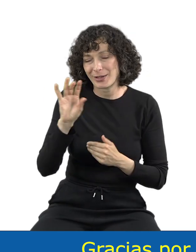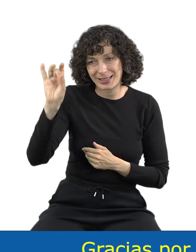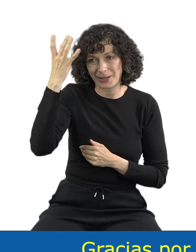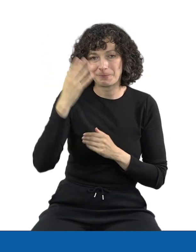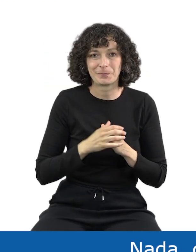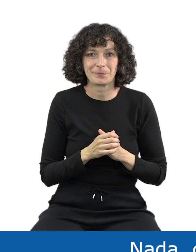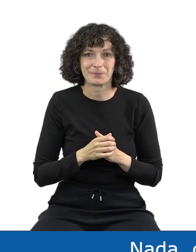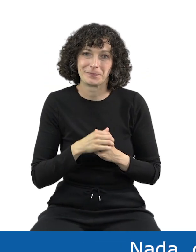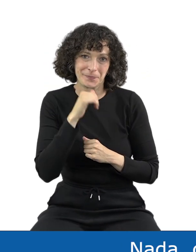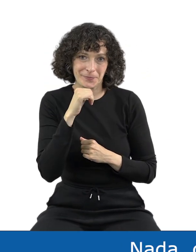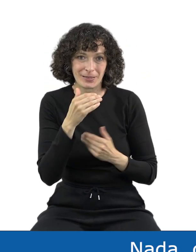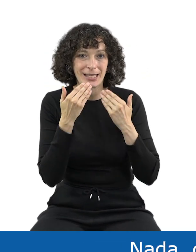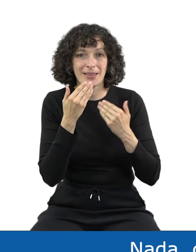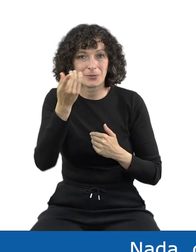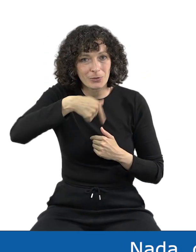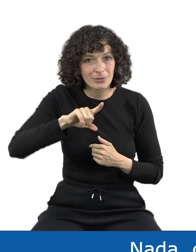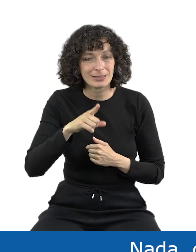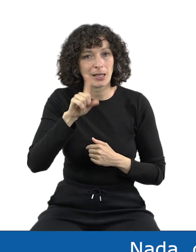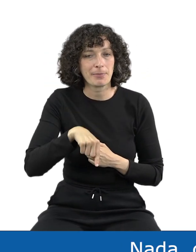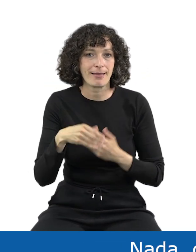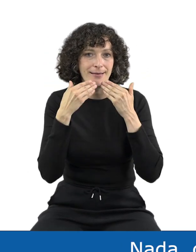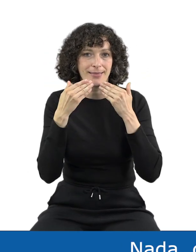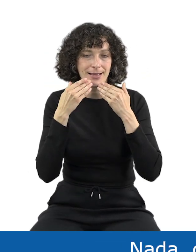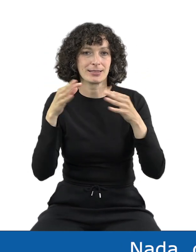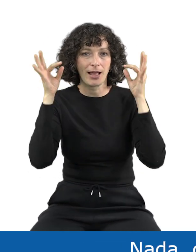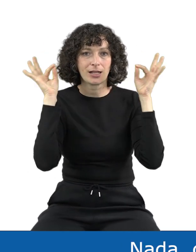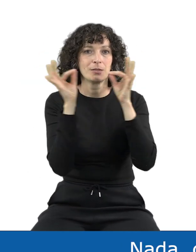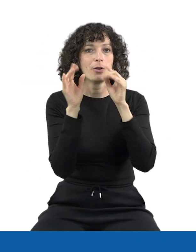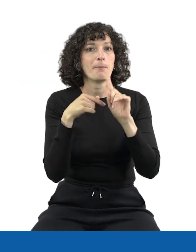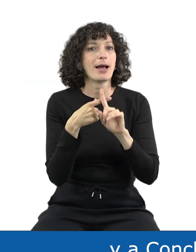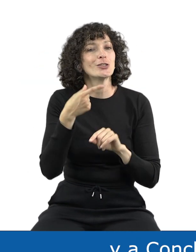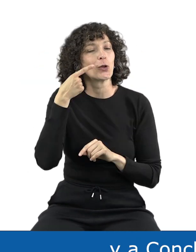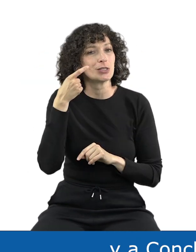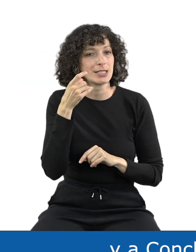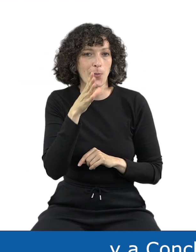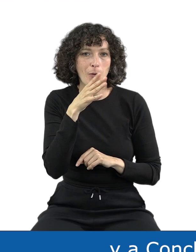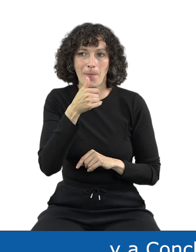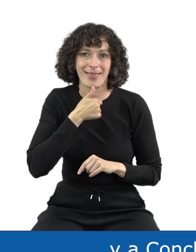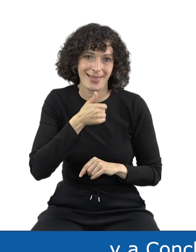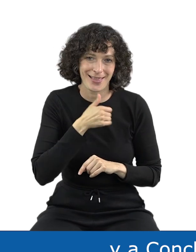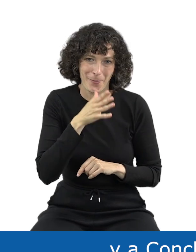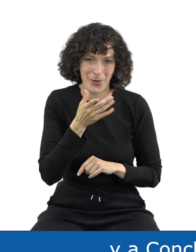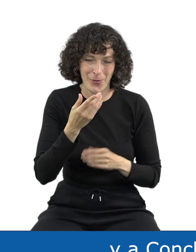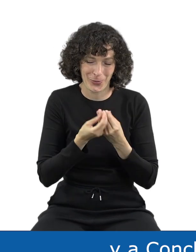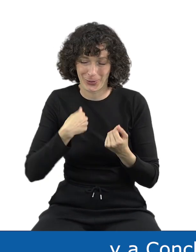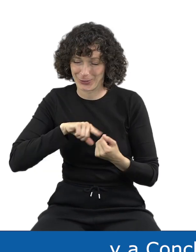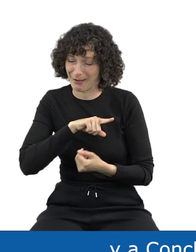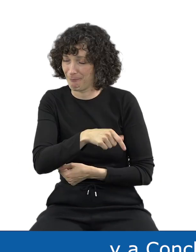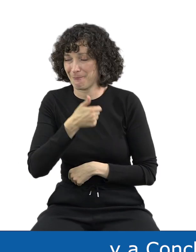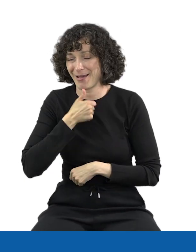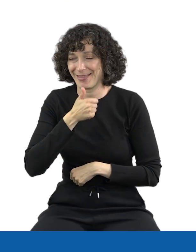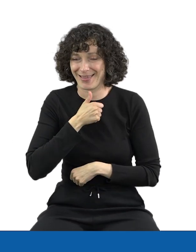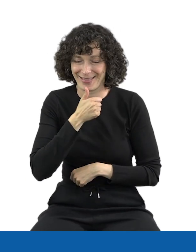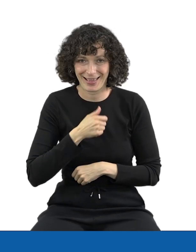iniciativa. Nada, gracias a vosotros y bueno, gracias a Aranzbur y a Conchita por la paciencia que tiene con